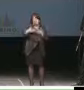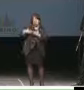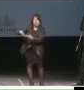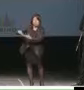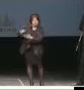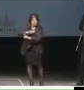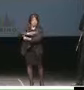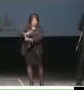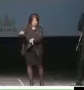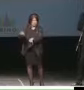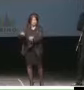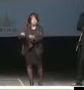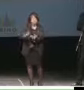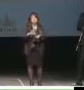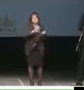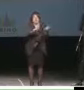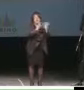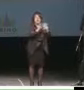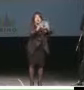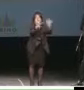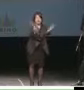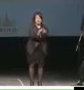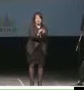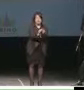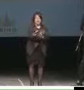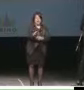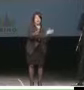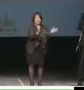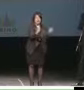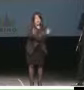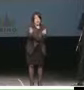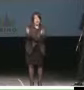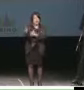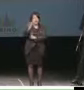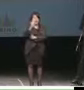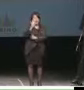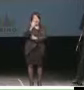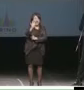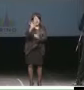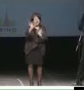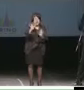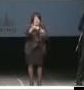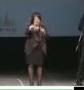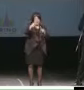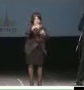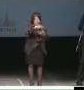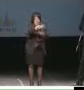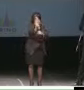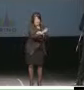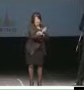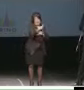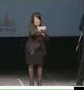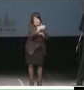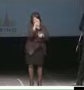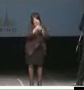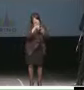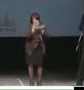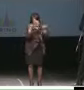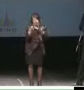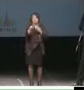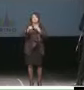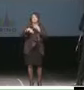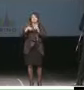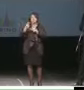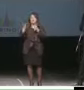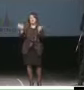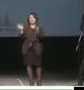40 sale che ospiteranno gli incontri che Nicola dopo vi snoccellerà con la sua consueta maestria saranno sale di